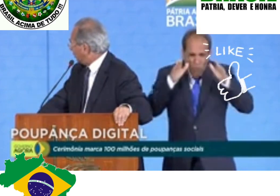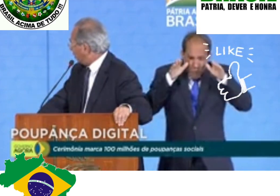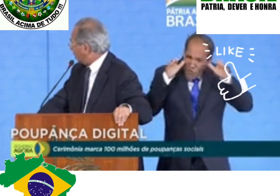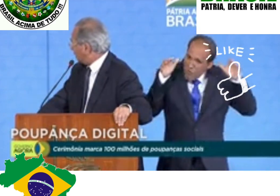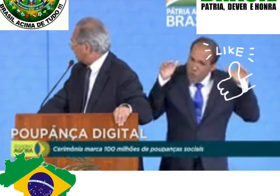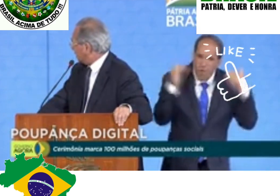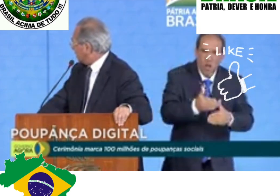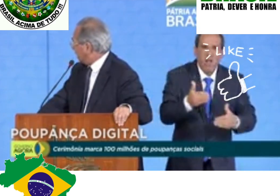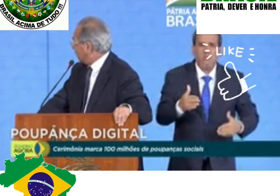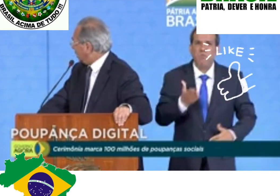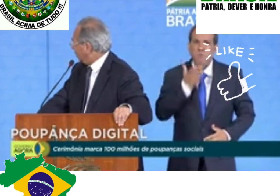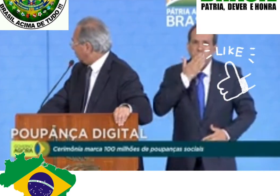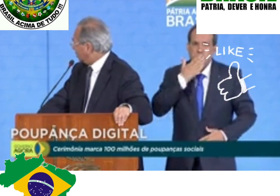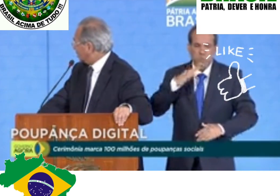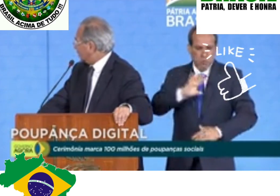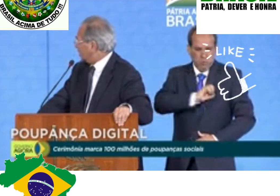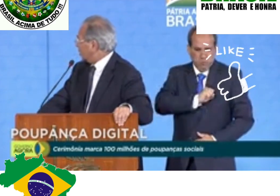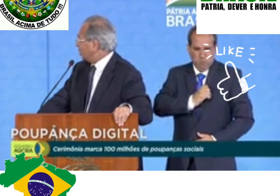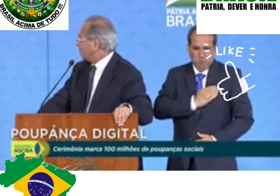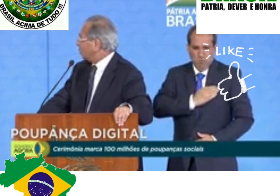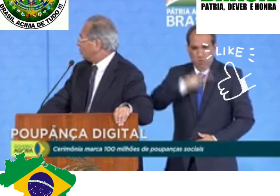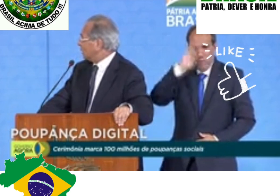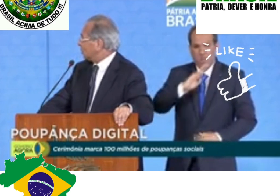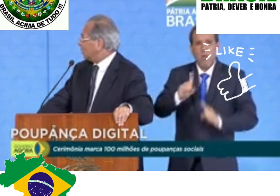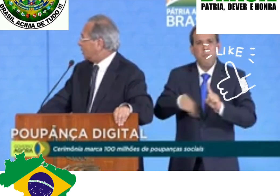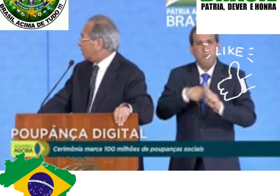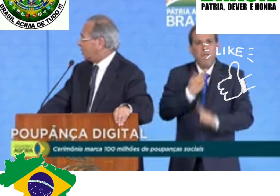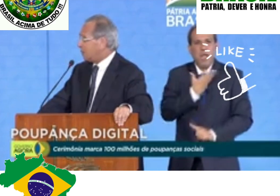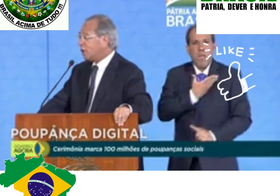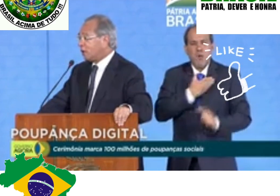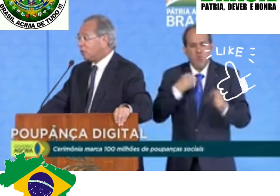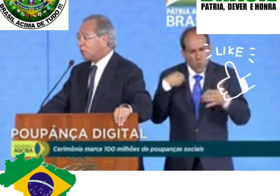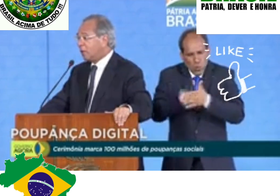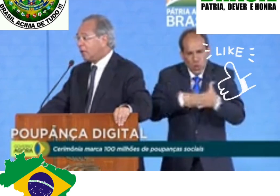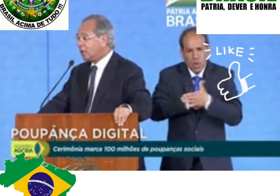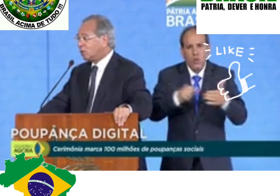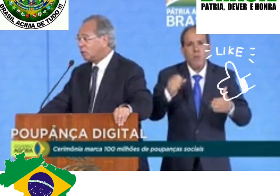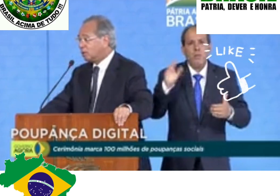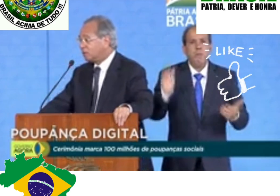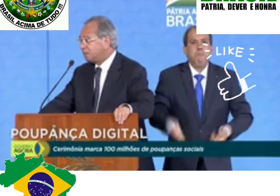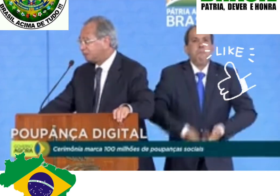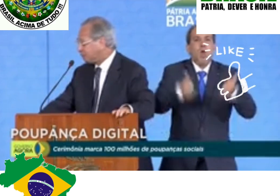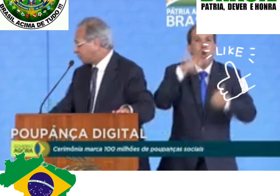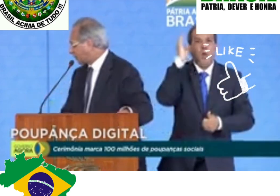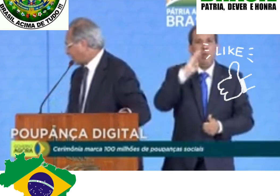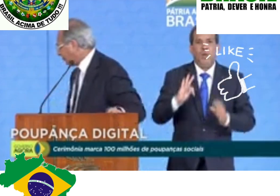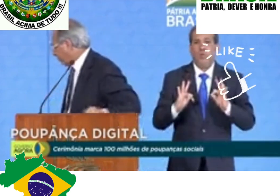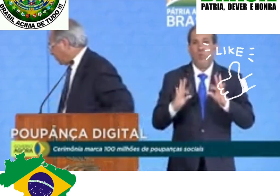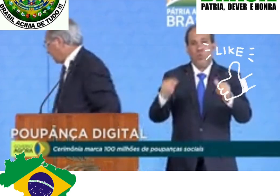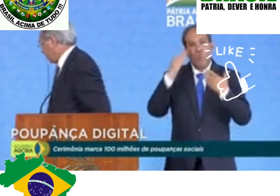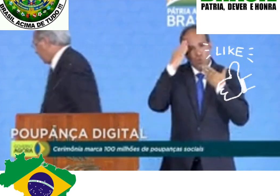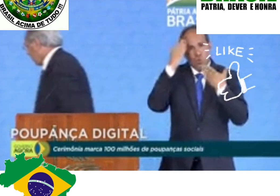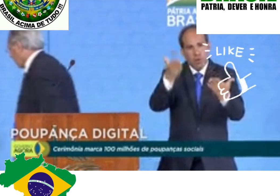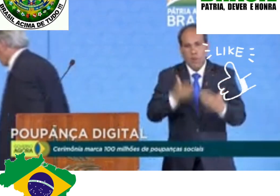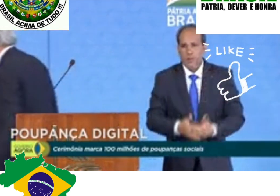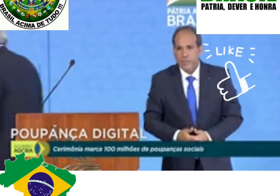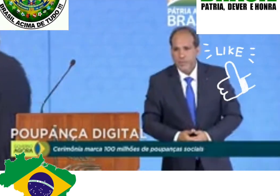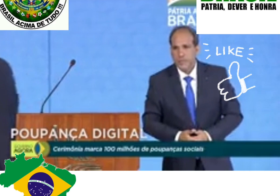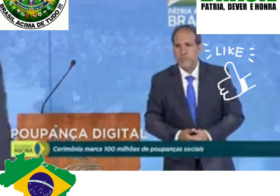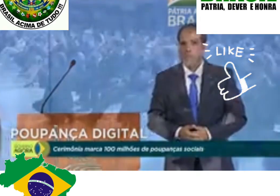todos patriotas, amigos e lutando por um Brasil melhor. Muito obrigado a todos.